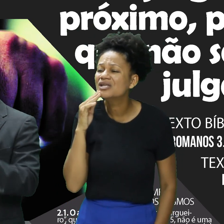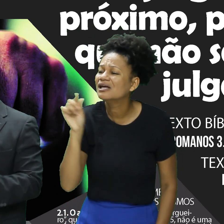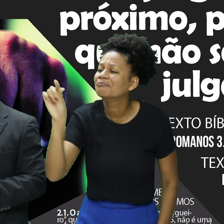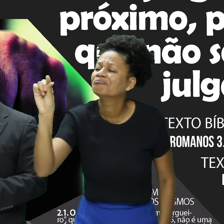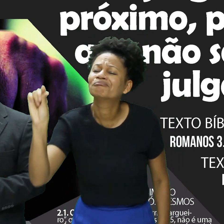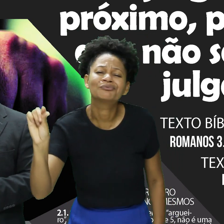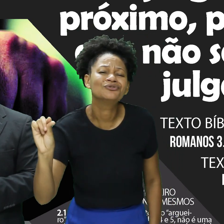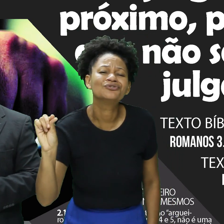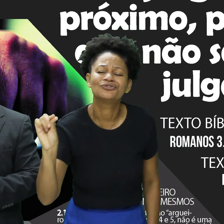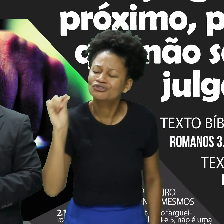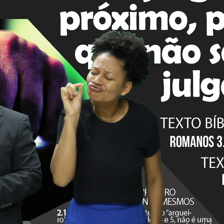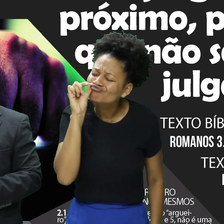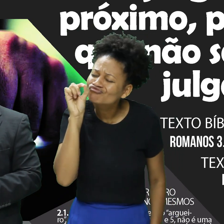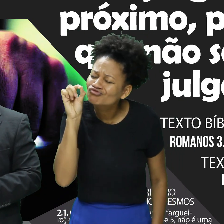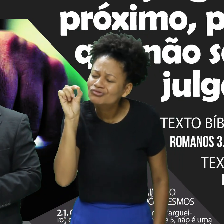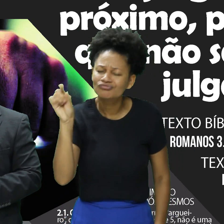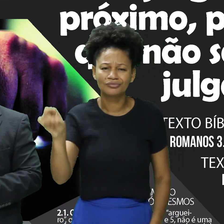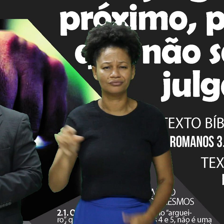no olho dele.